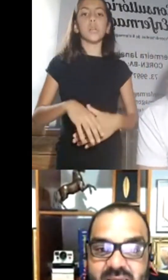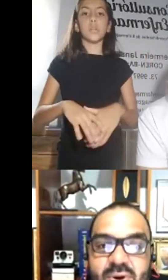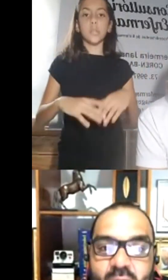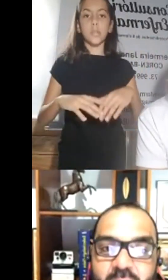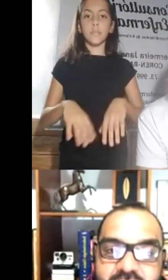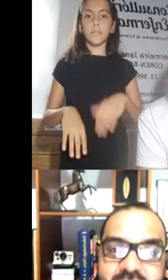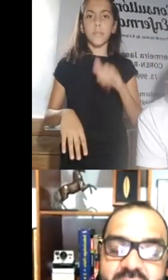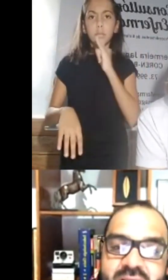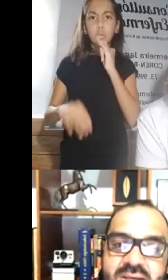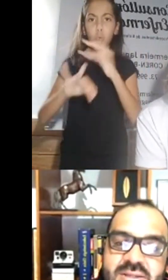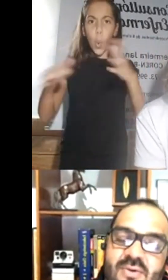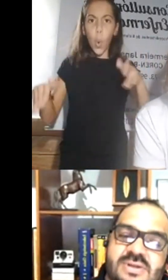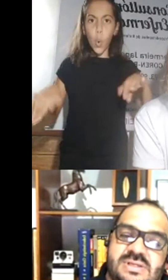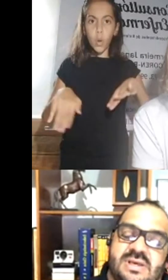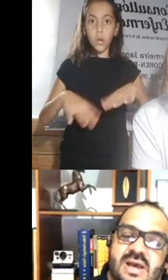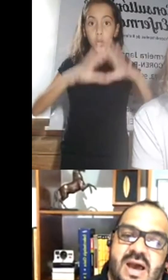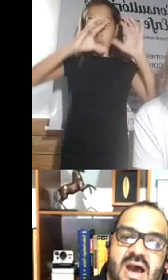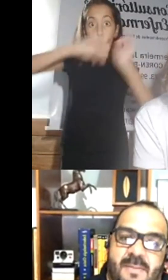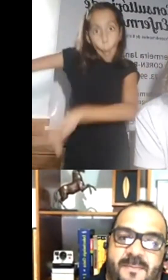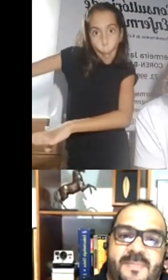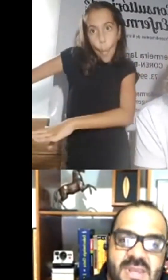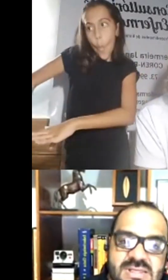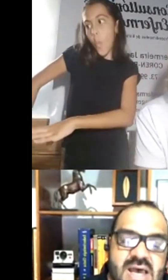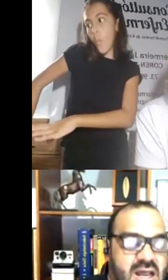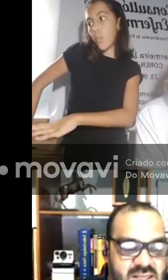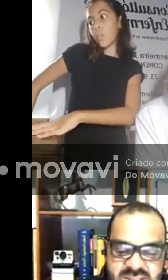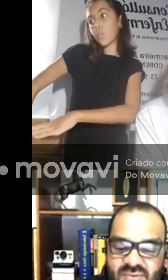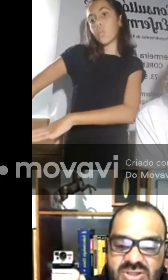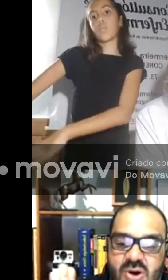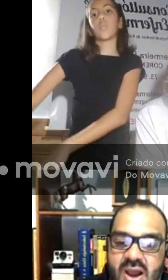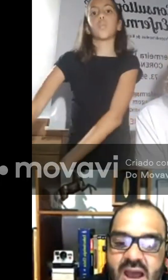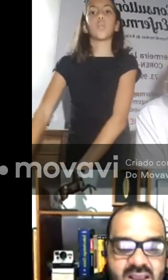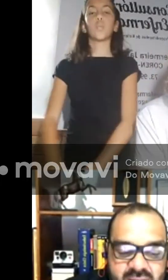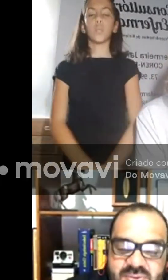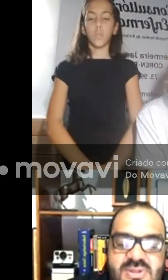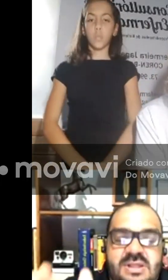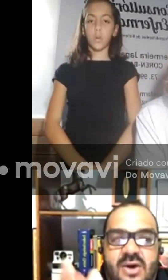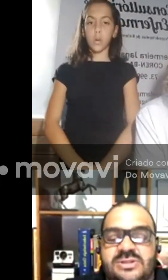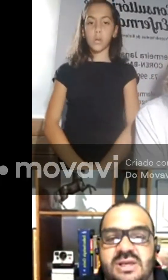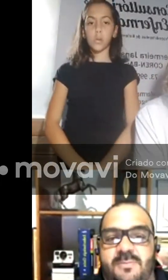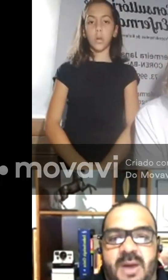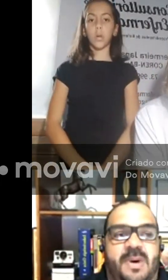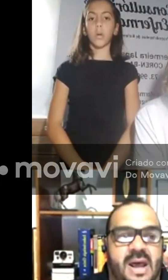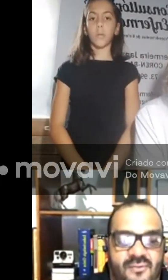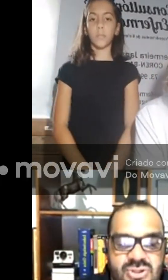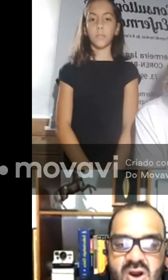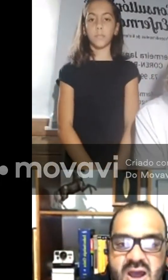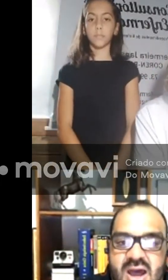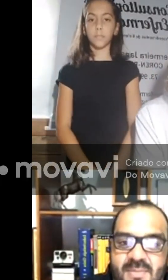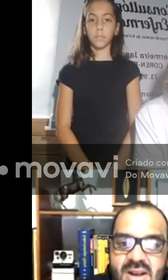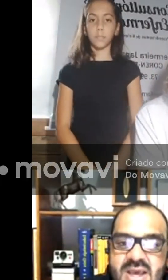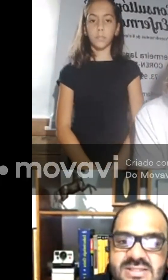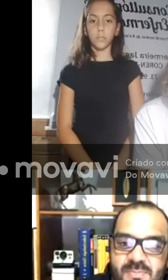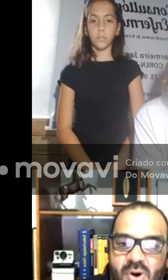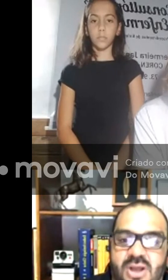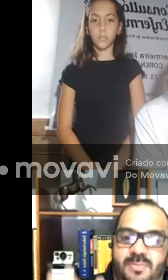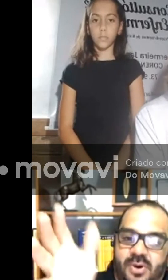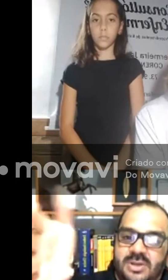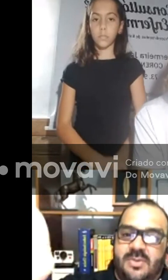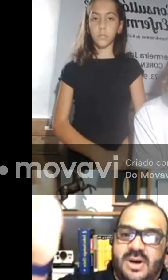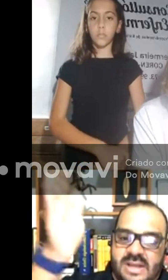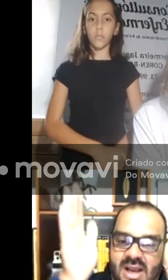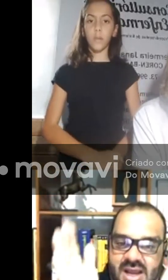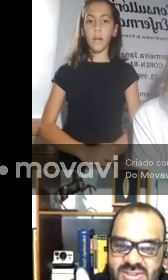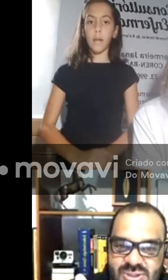ninguém sabe como. Então, Entendi. assim, exato. Aí você vai jogar e, não, você tem que preparar. Vou jogar, beleza? Pode,